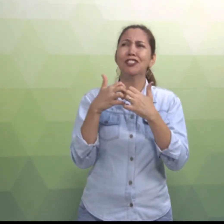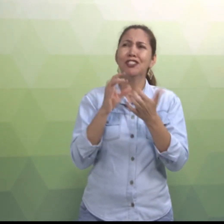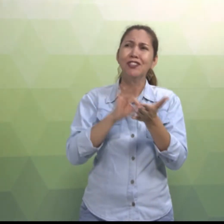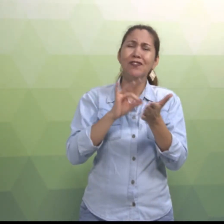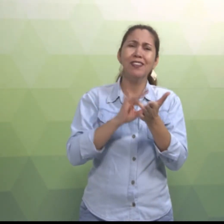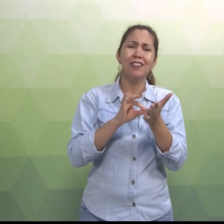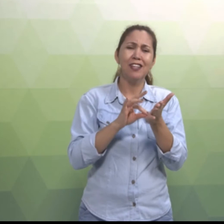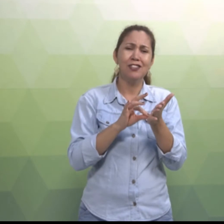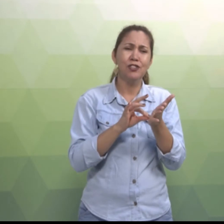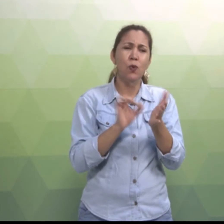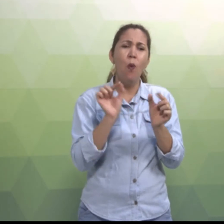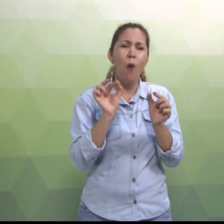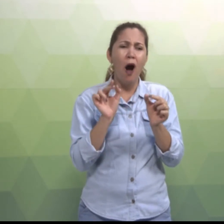que reflitamos